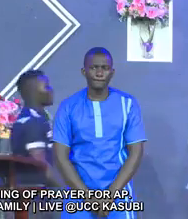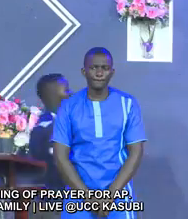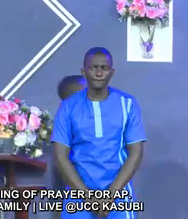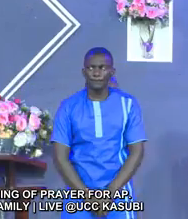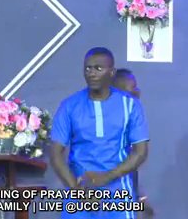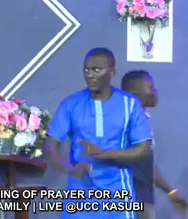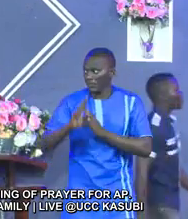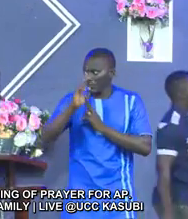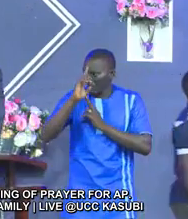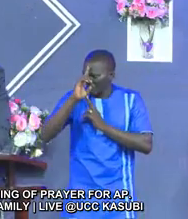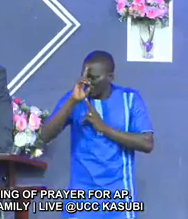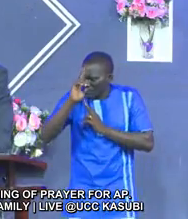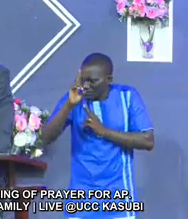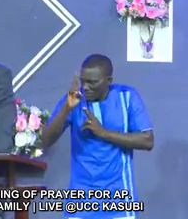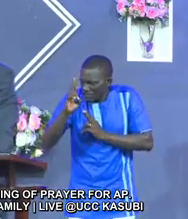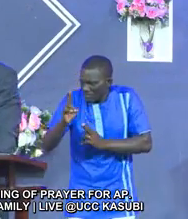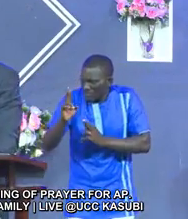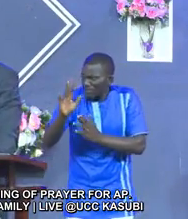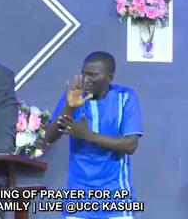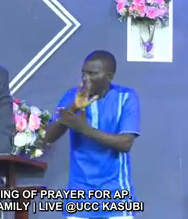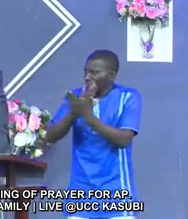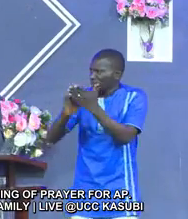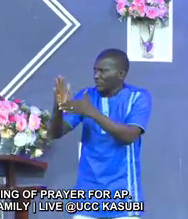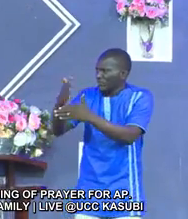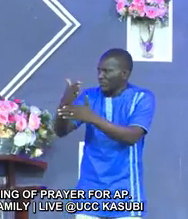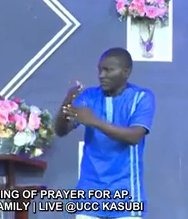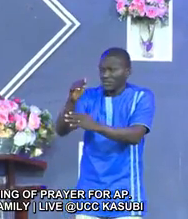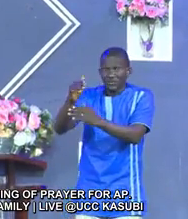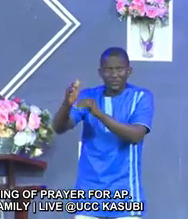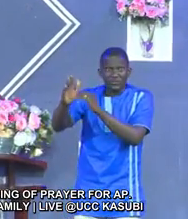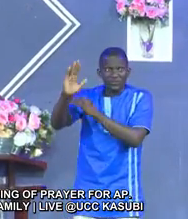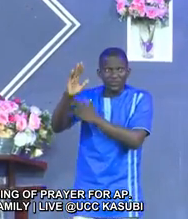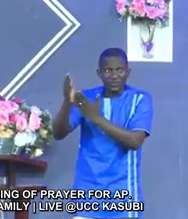nzisaamu ekitiibwa okubeerawo kw'abaweereza ba mukama